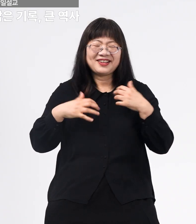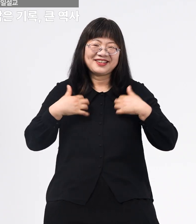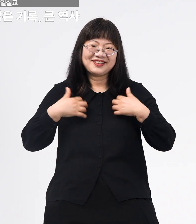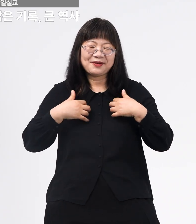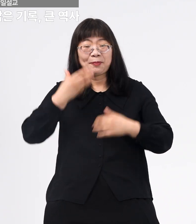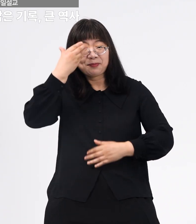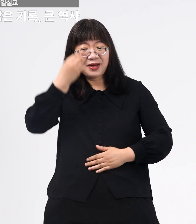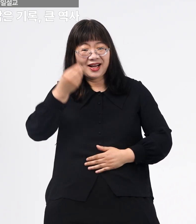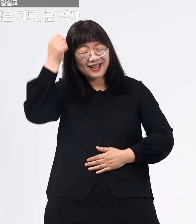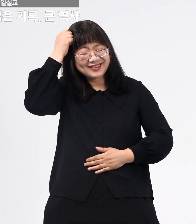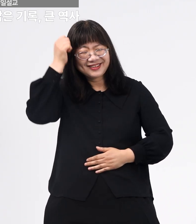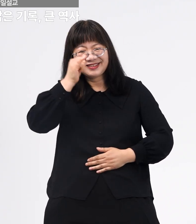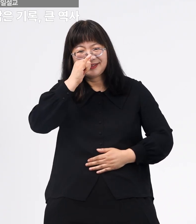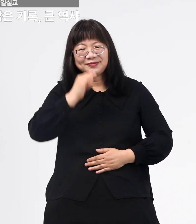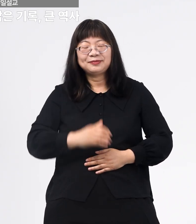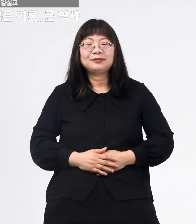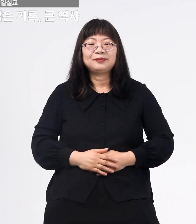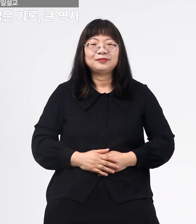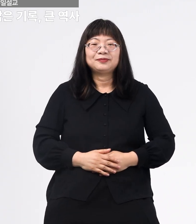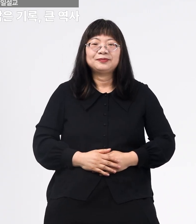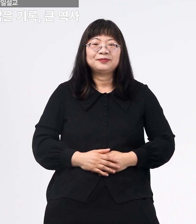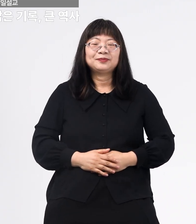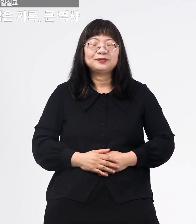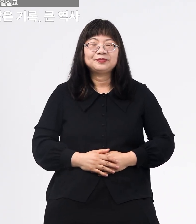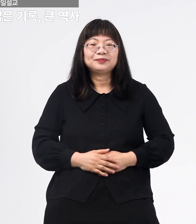즐겁게 봤던 기억이 있습니다.